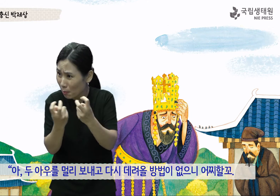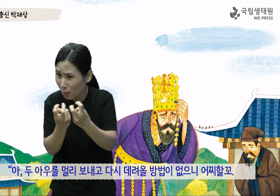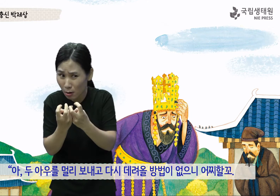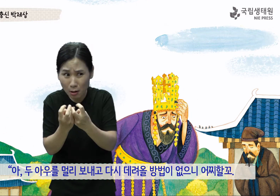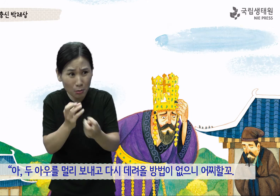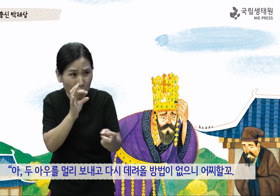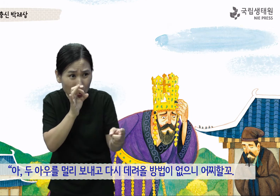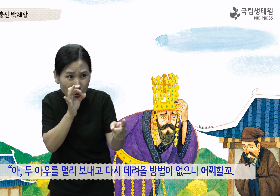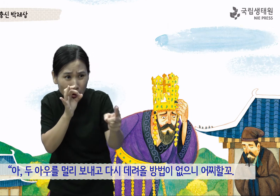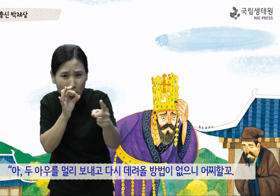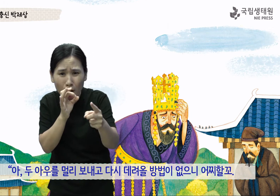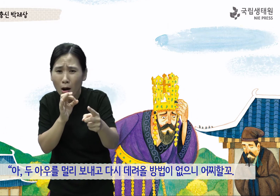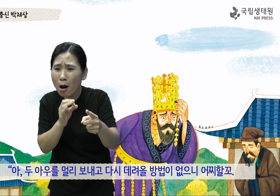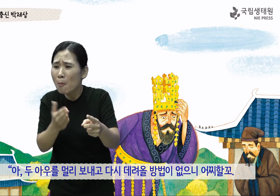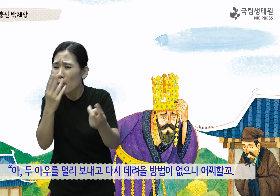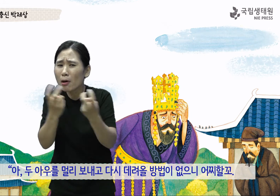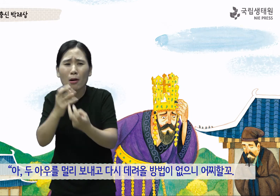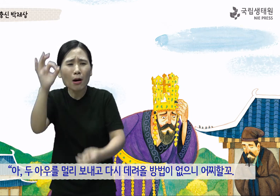어찌할꼬.